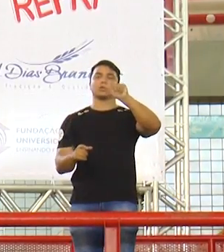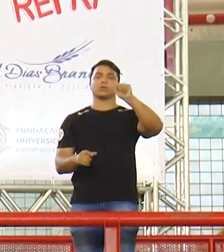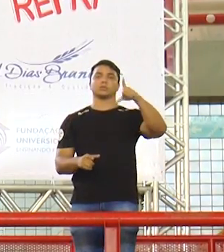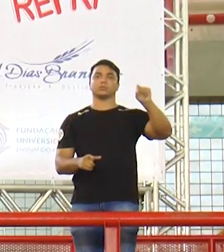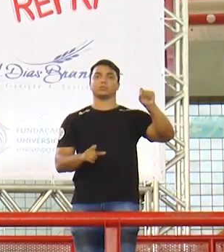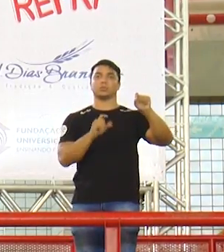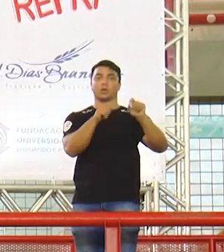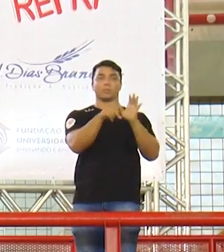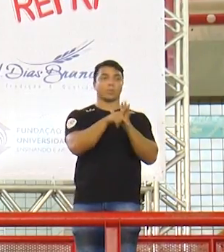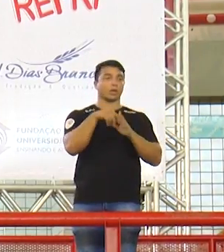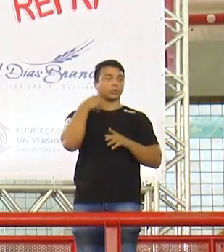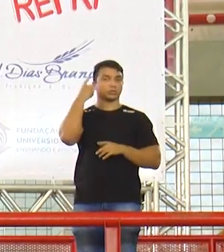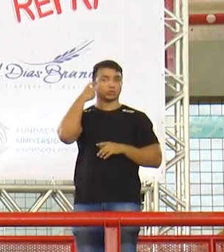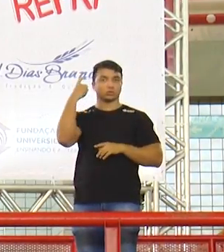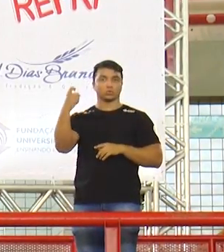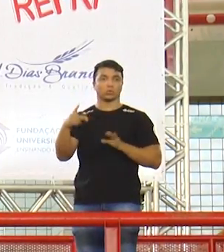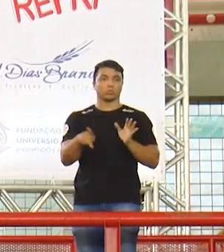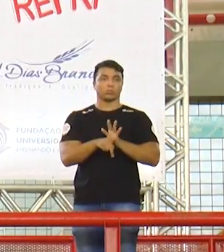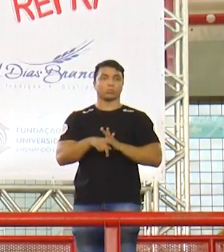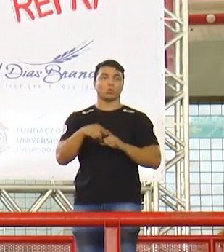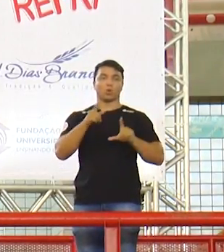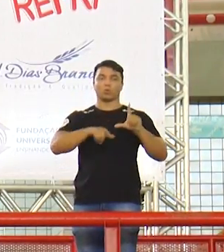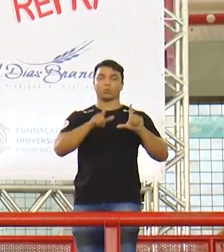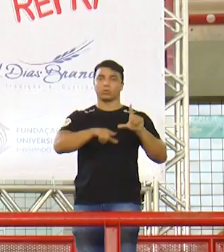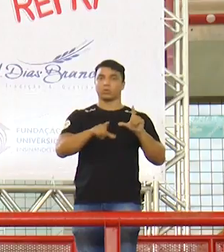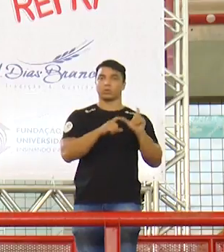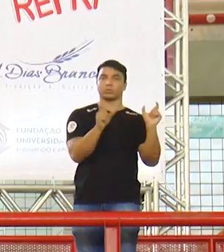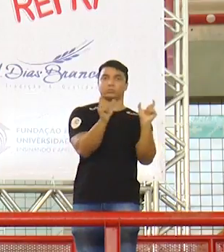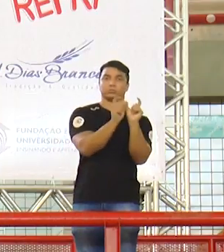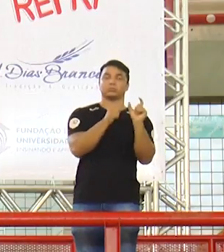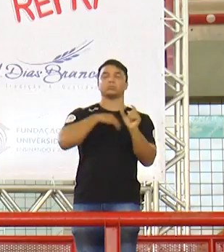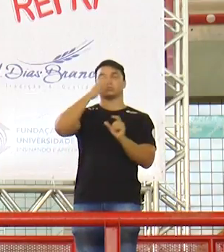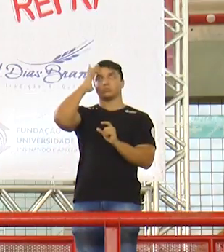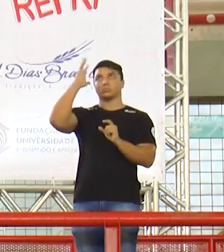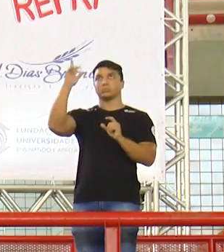de sons consonantais,